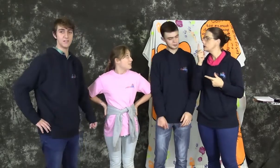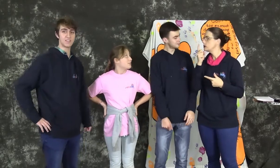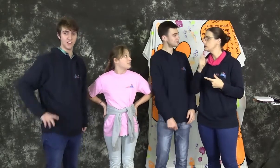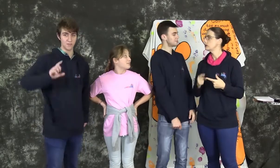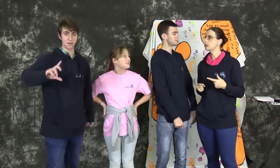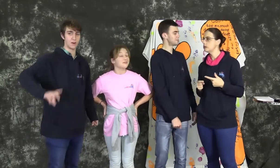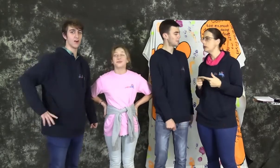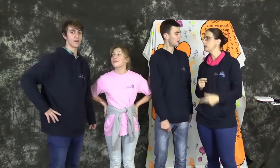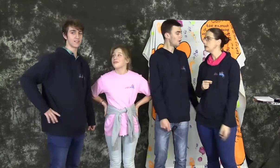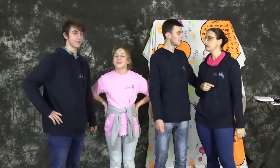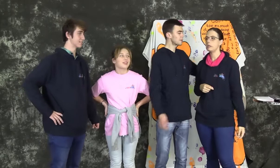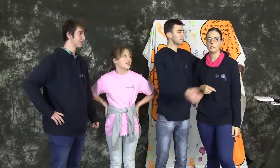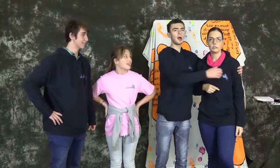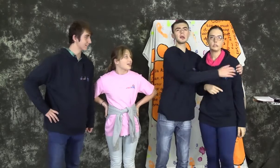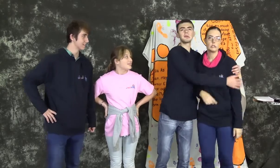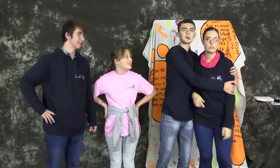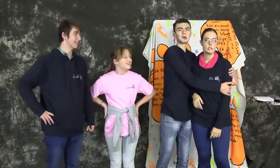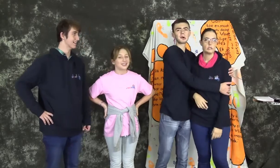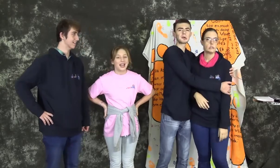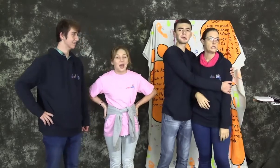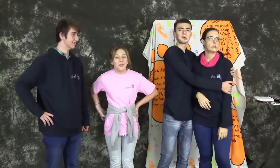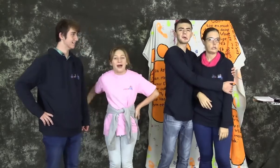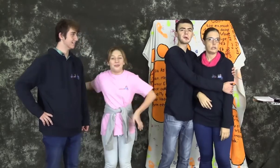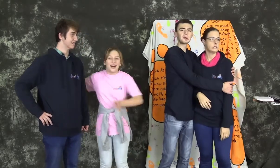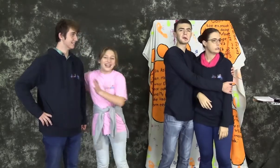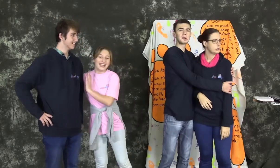Wees lief vir mekaar. Ons is baie lief vir mekaar.